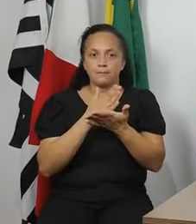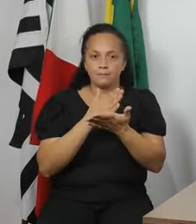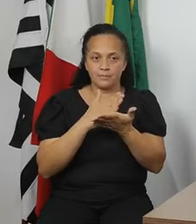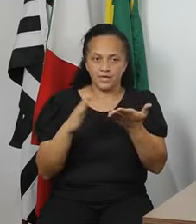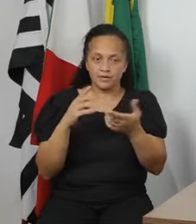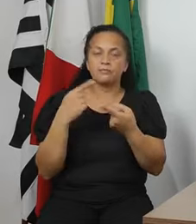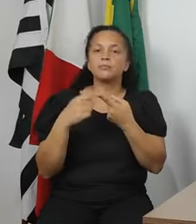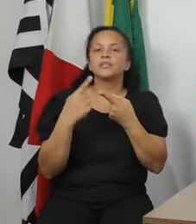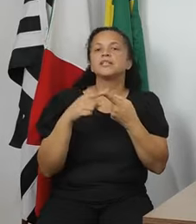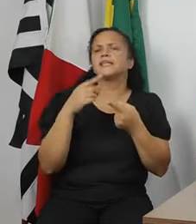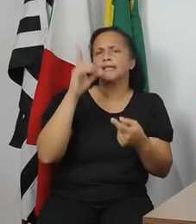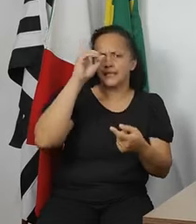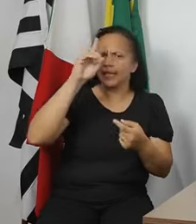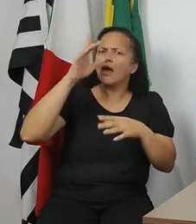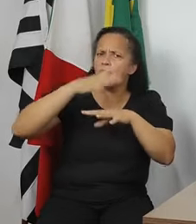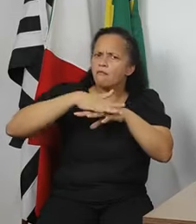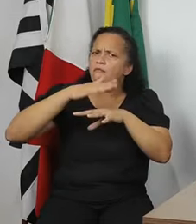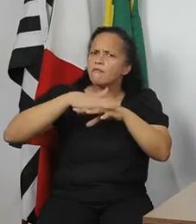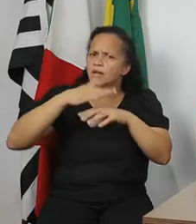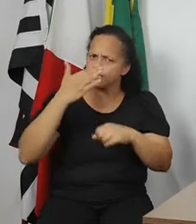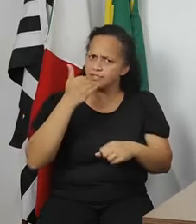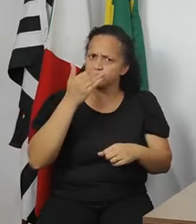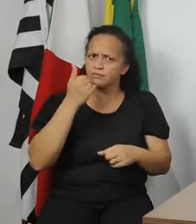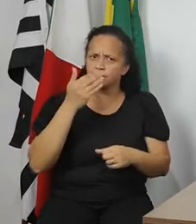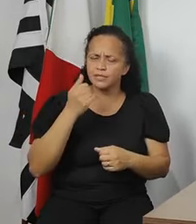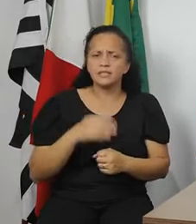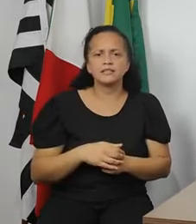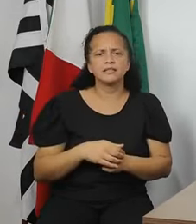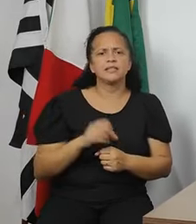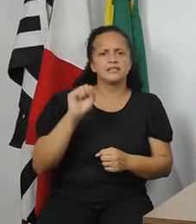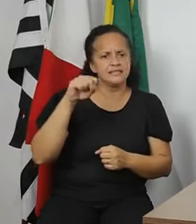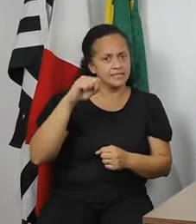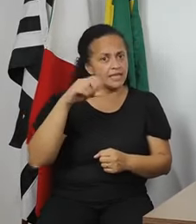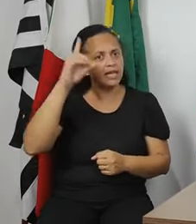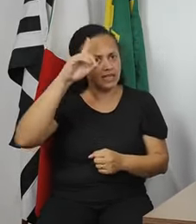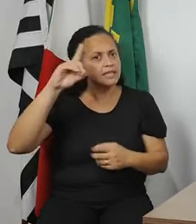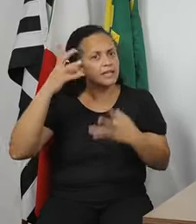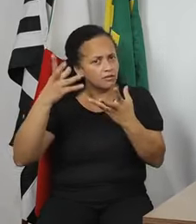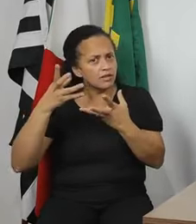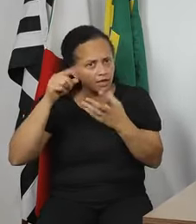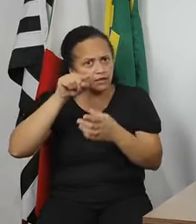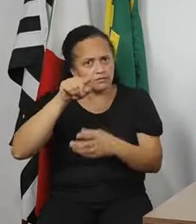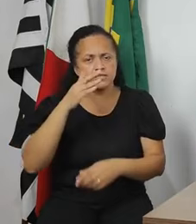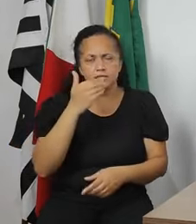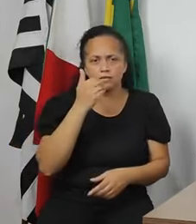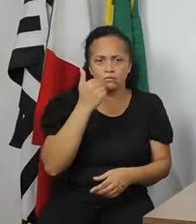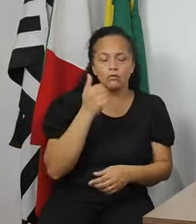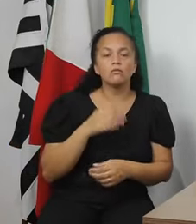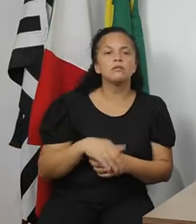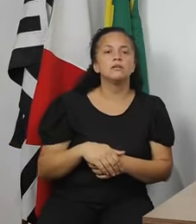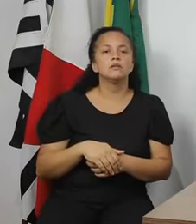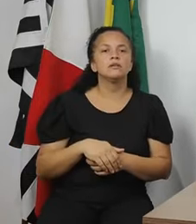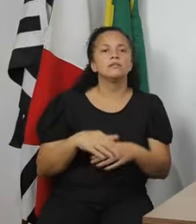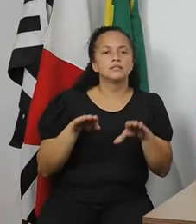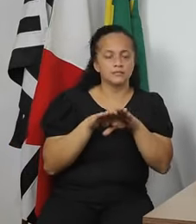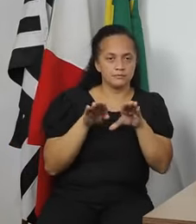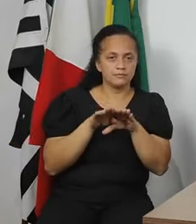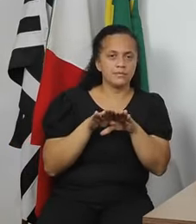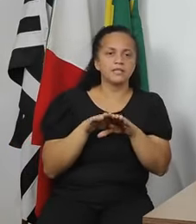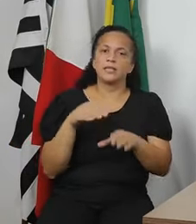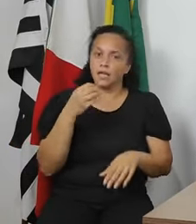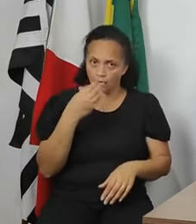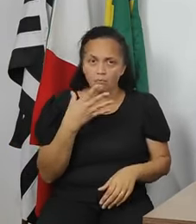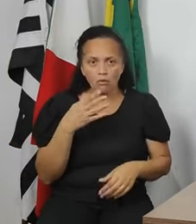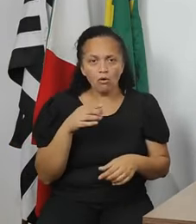a abstinência, muitas vezes, é de coisas, sim, que Deus nos permite desfrutar. E tá tudo bem ter esses momentos